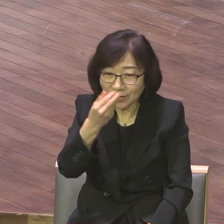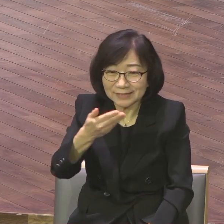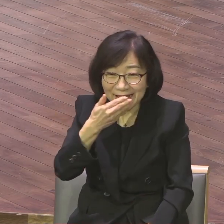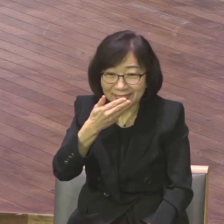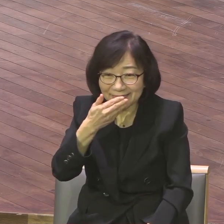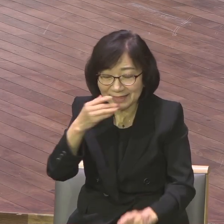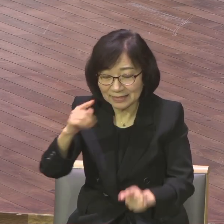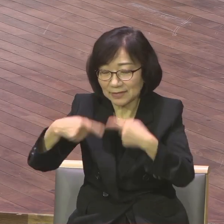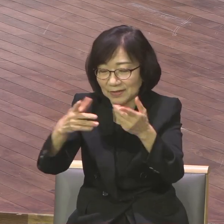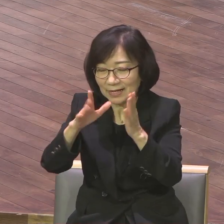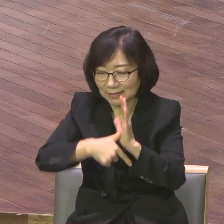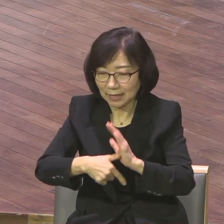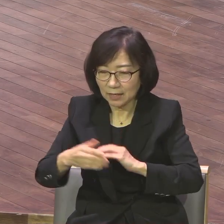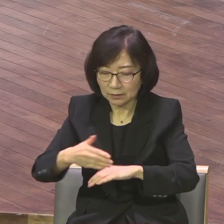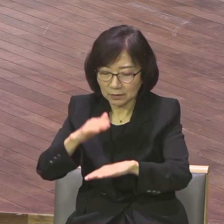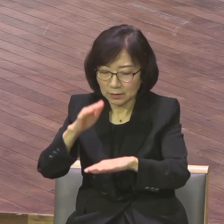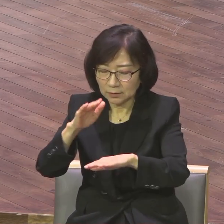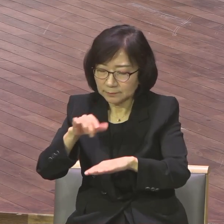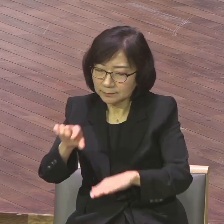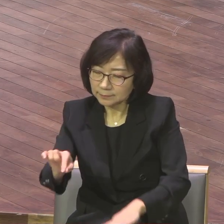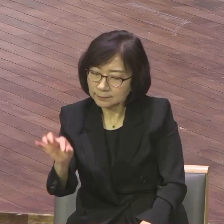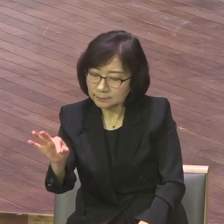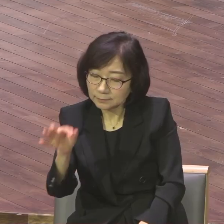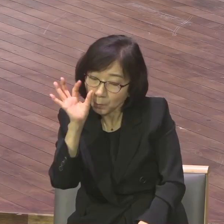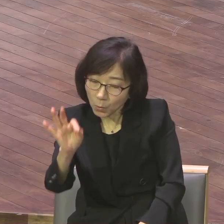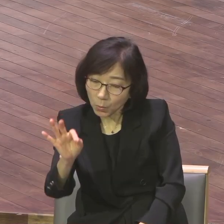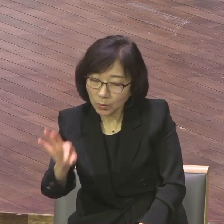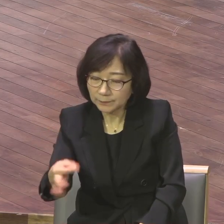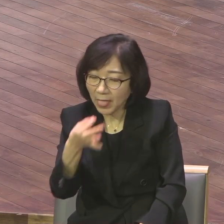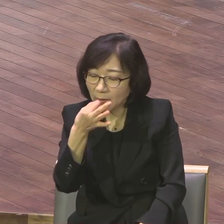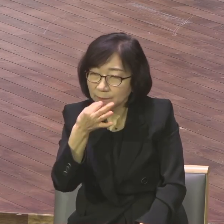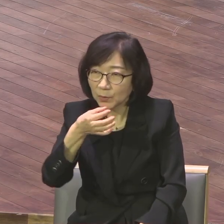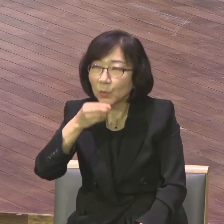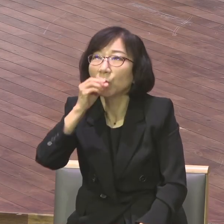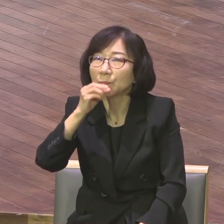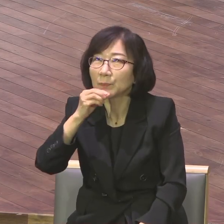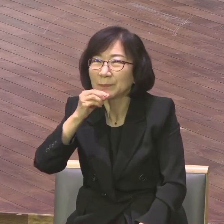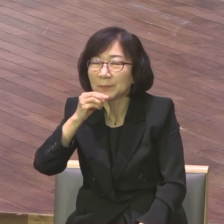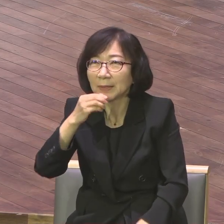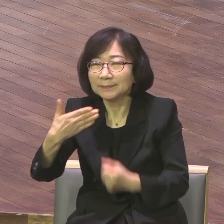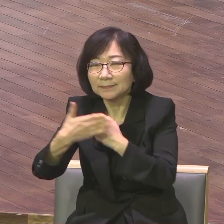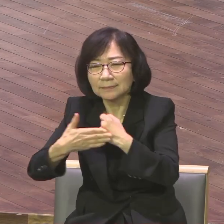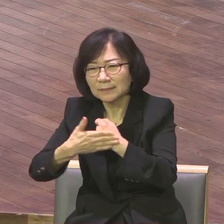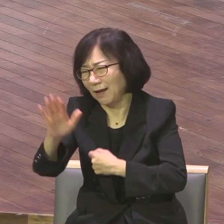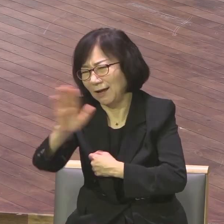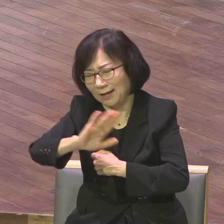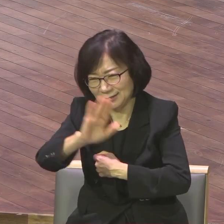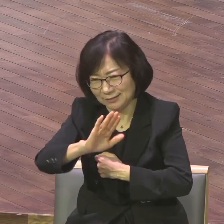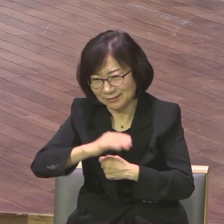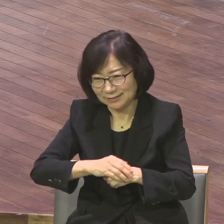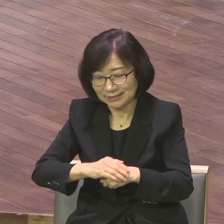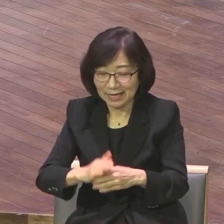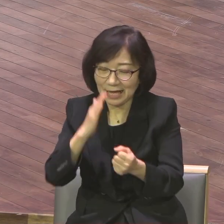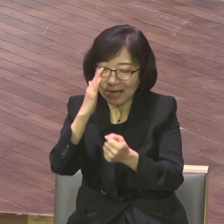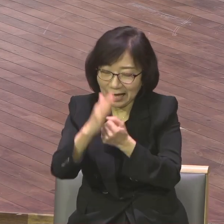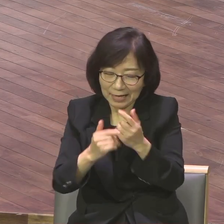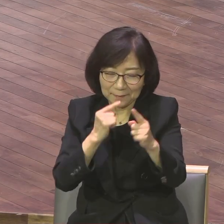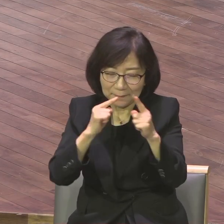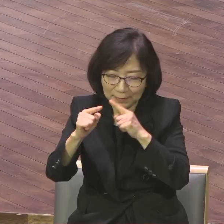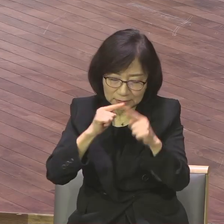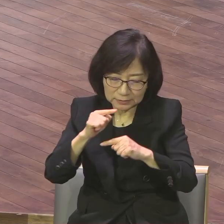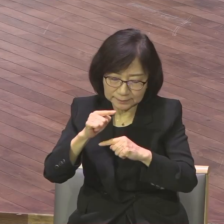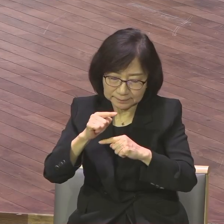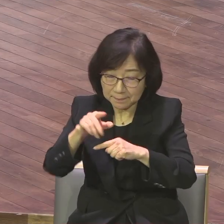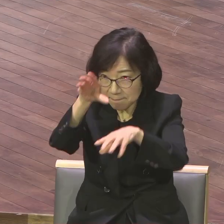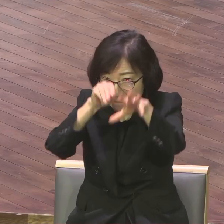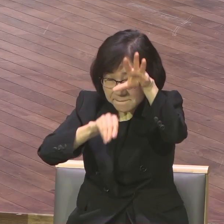손과 눈과 미각만을 가지고 은혜가 되지 않습니다. 그런데 말씀을 듣고